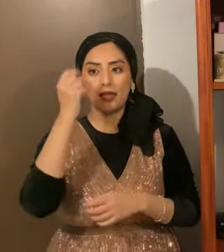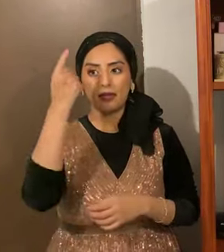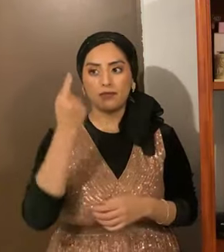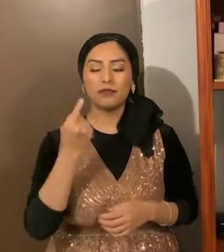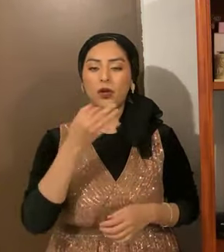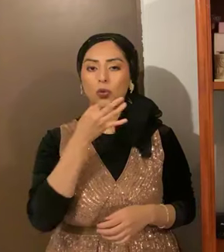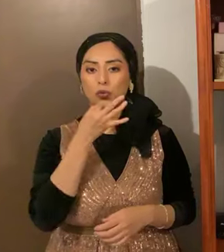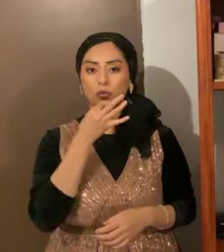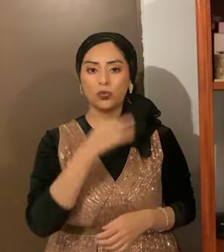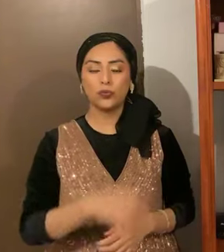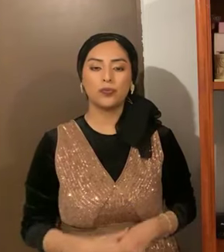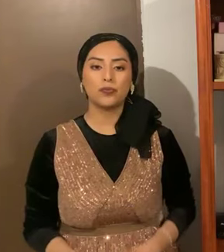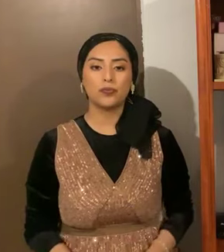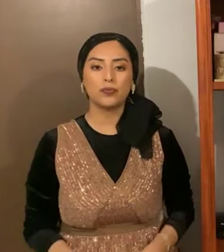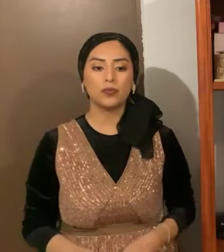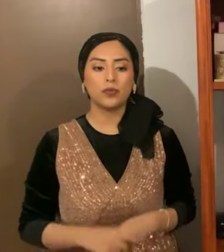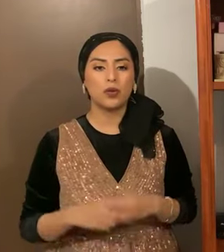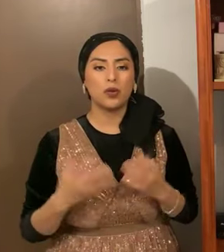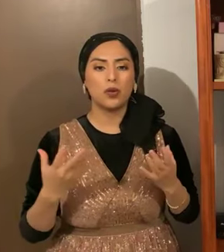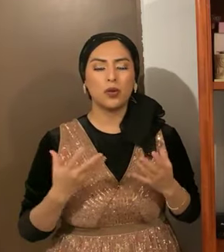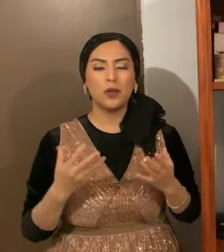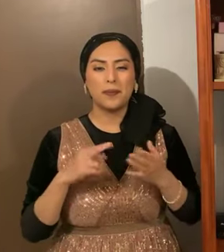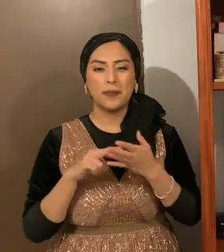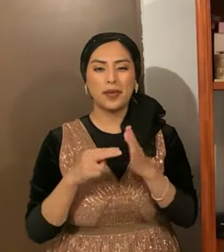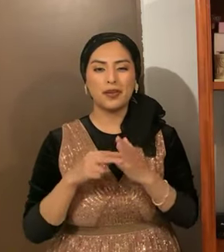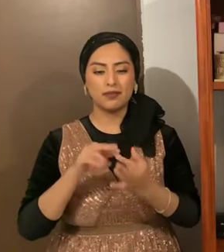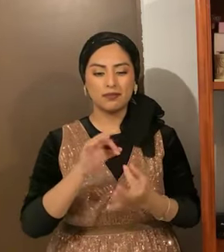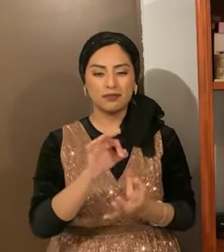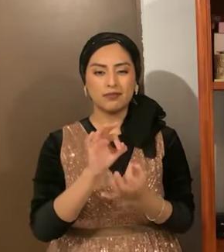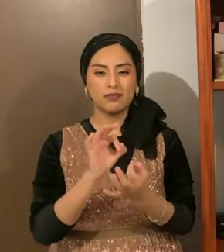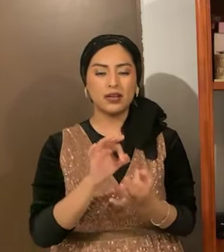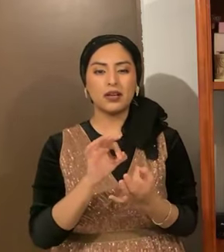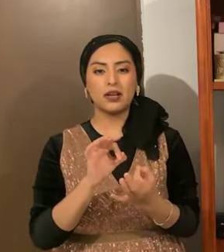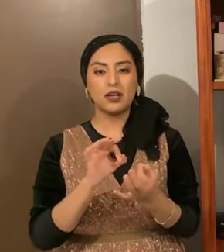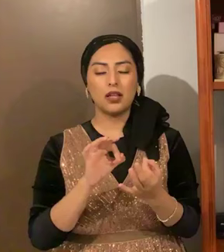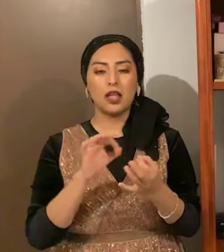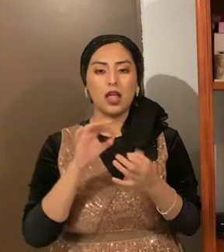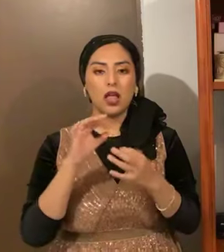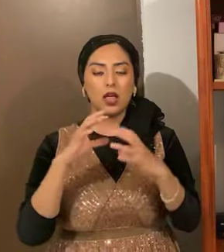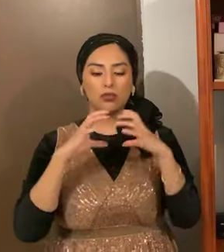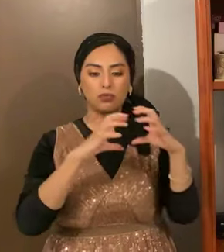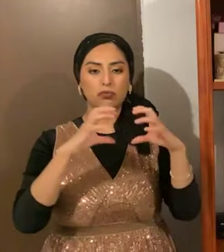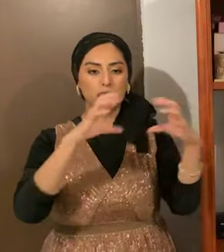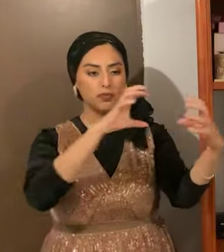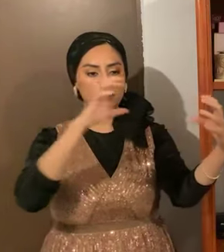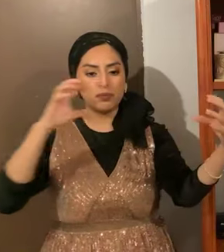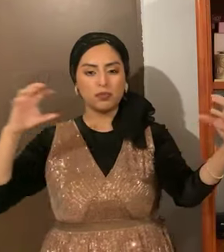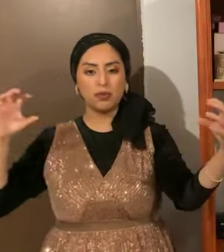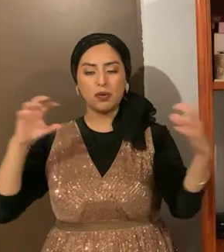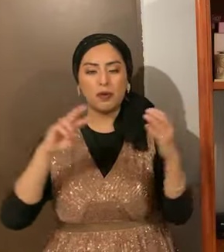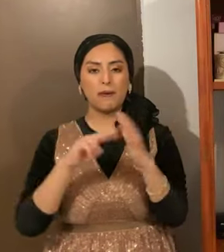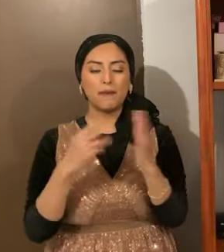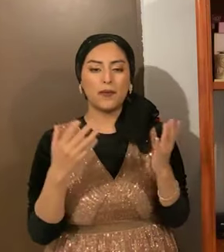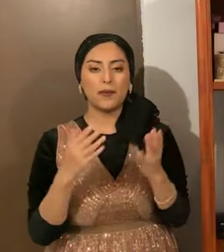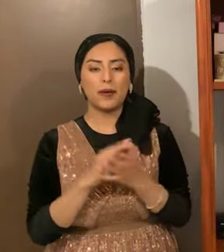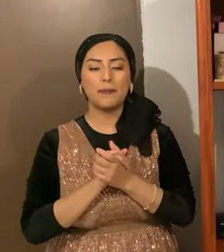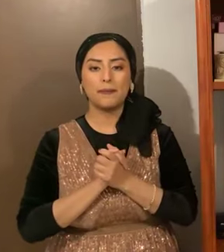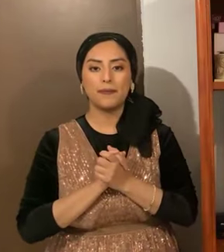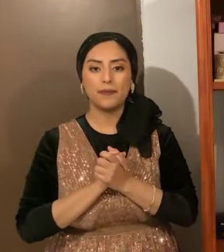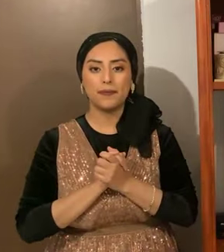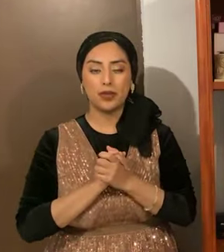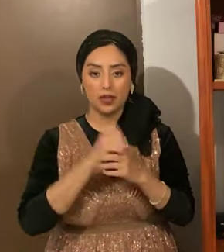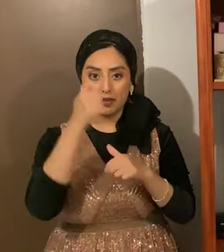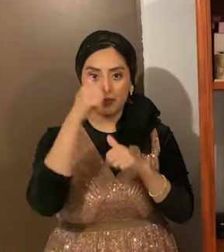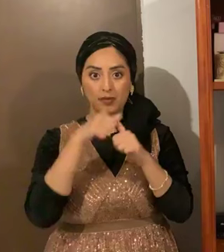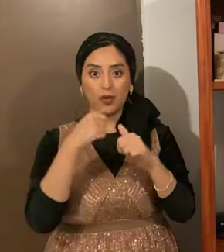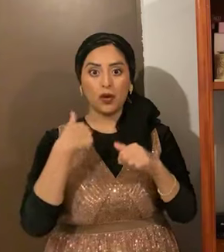viene pronto. Pero, ¿qué significa exactamente esta alineación planetaria? Porque no es astrología, les